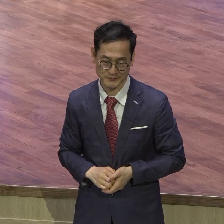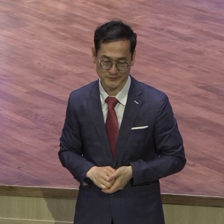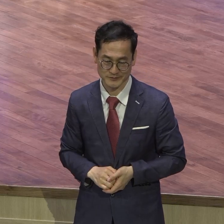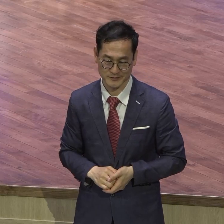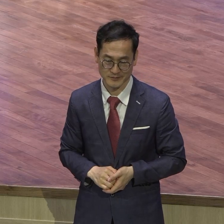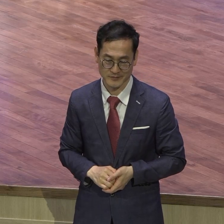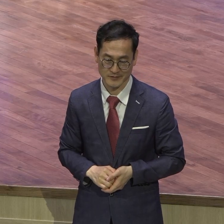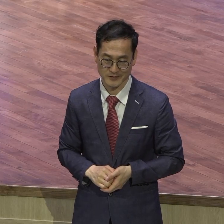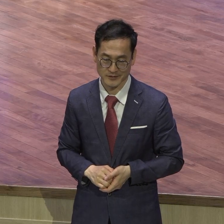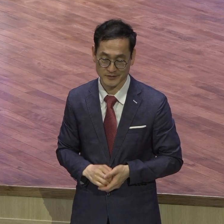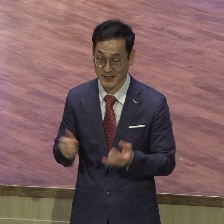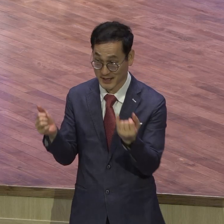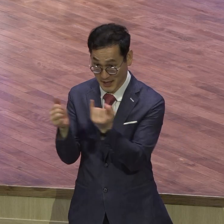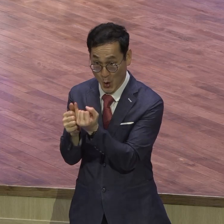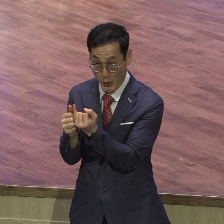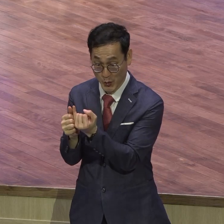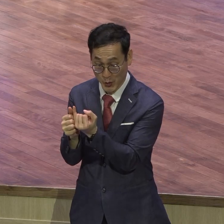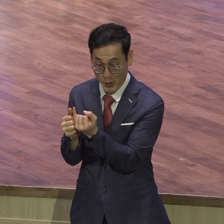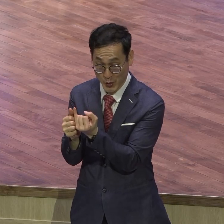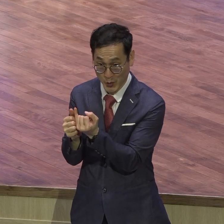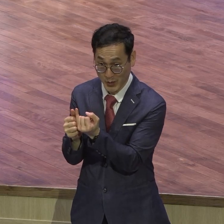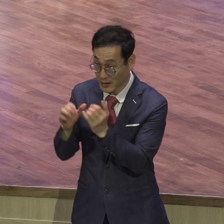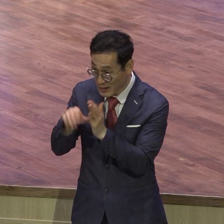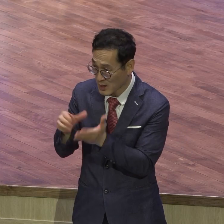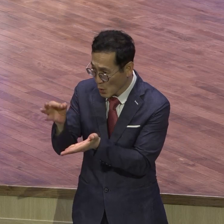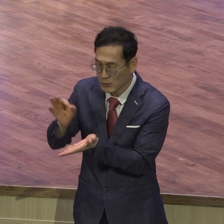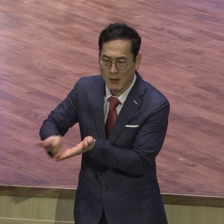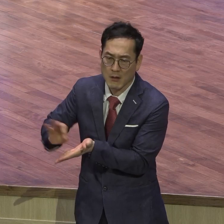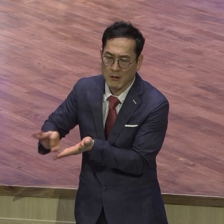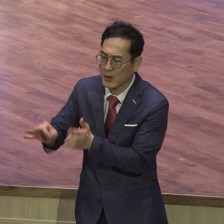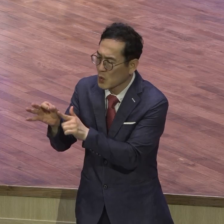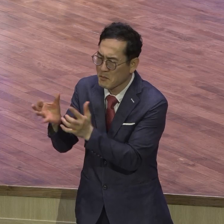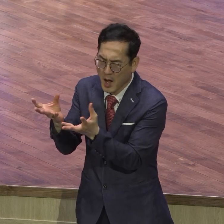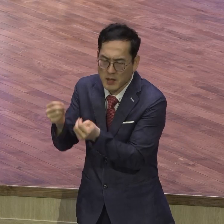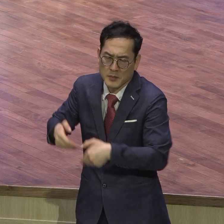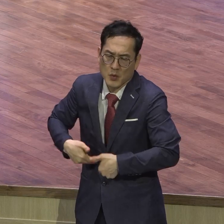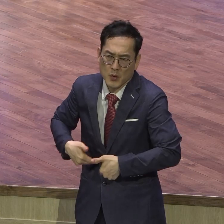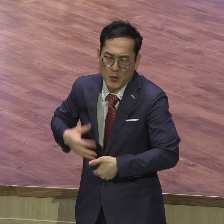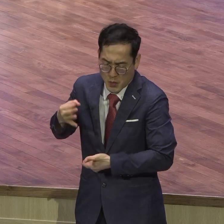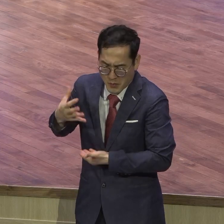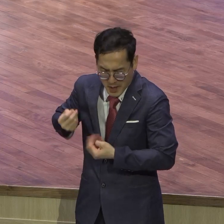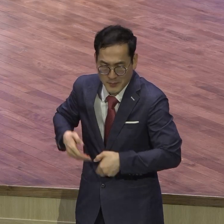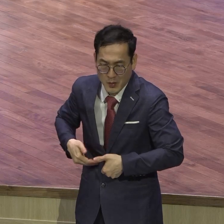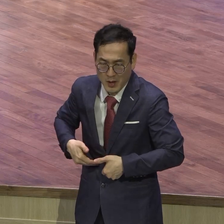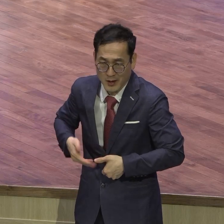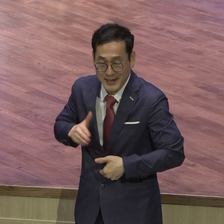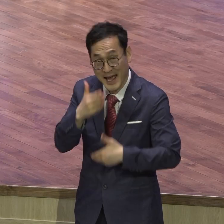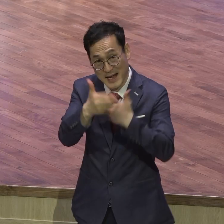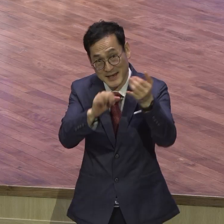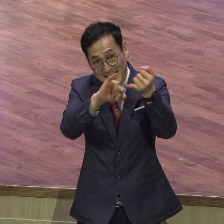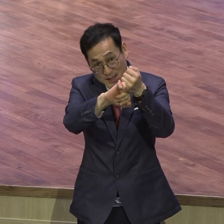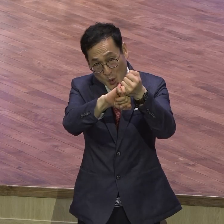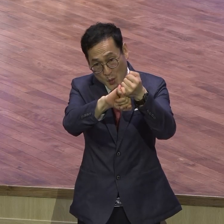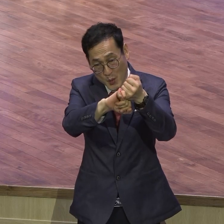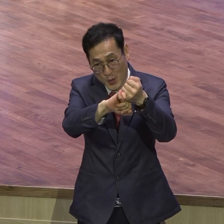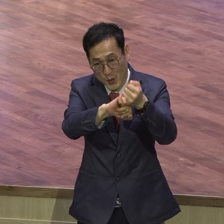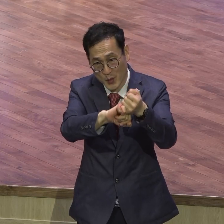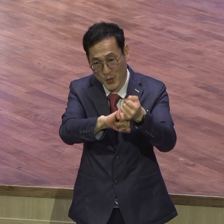신혼생활 결혼해야 될 결혼 비용이 얼마나 많이 들어요 얼마나 할 것이 많아요 근데 거기서 하나님께 약속한 거